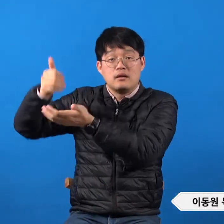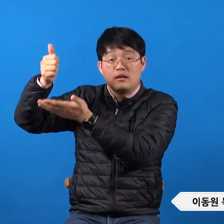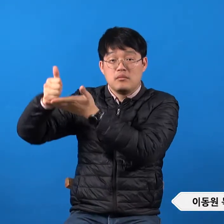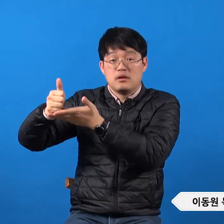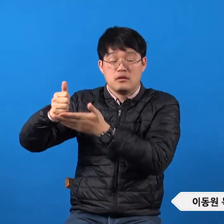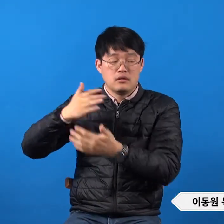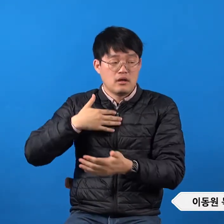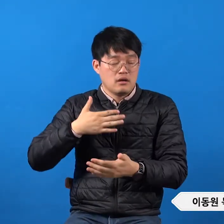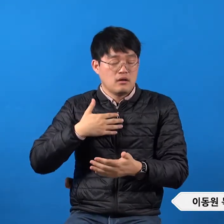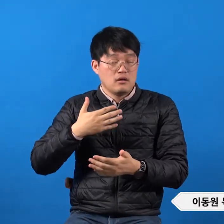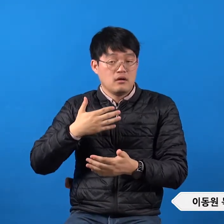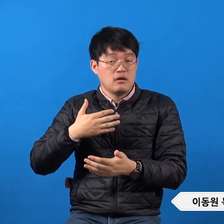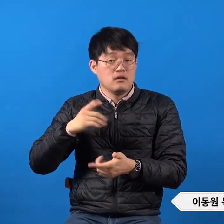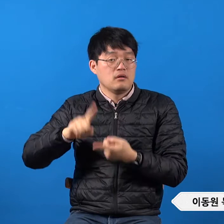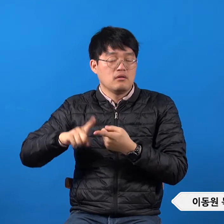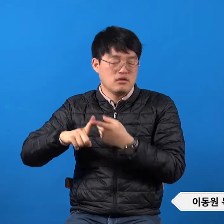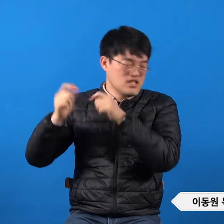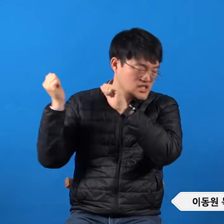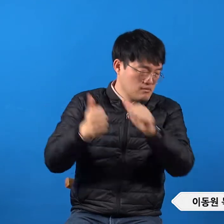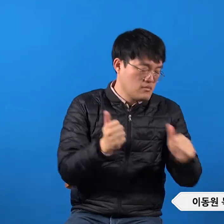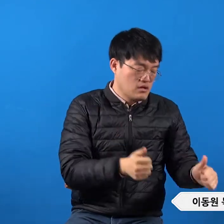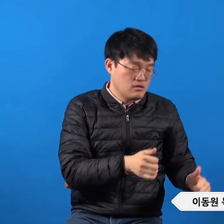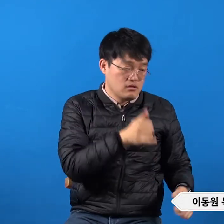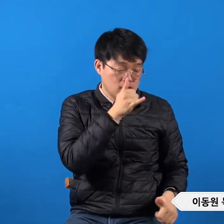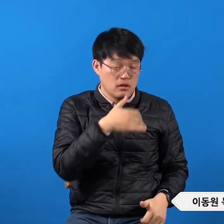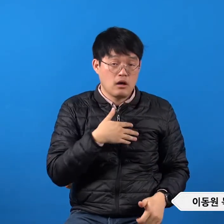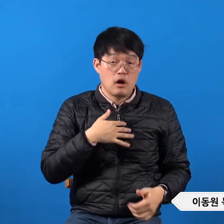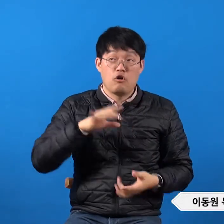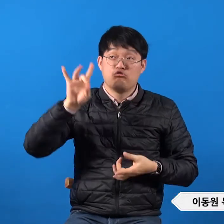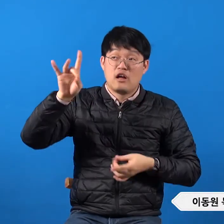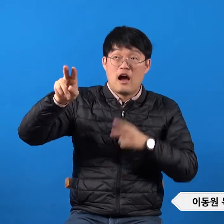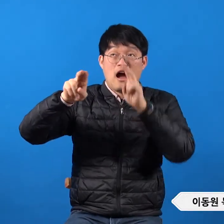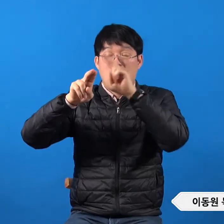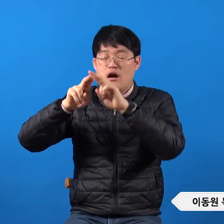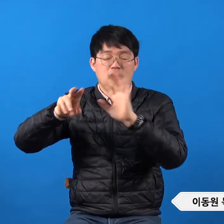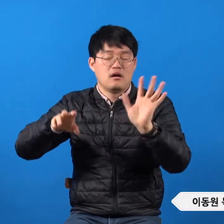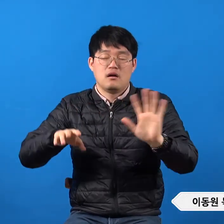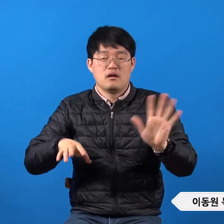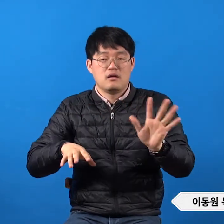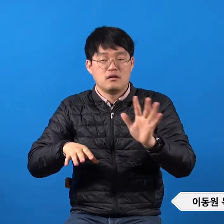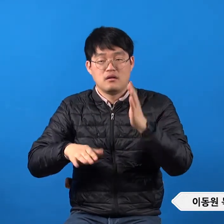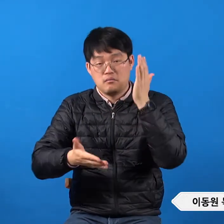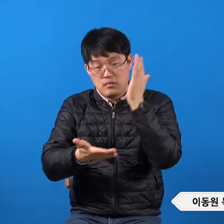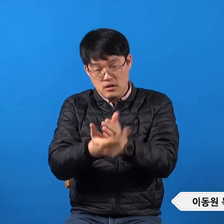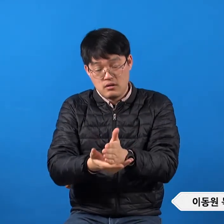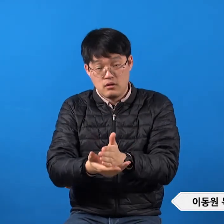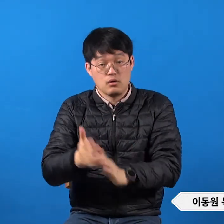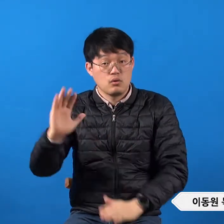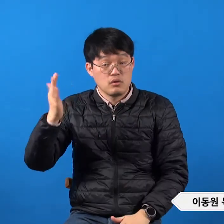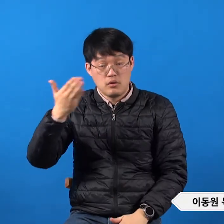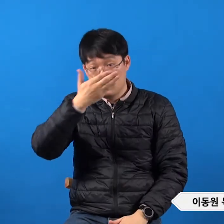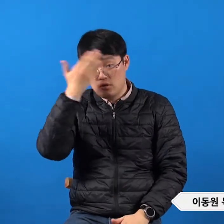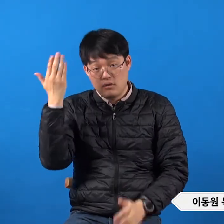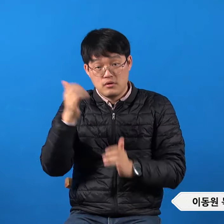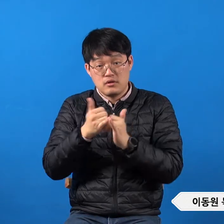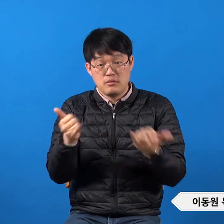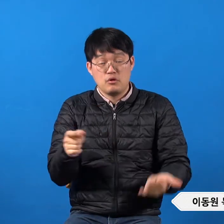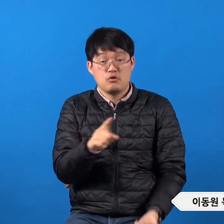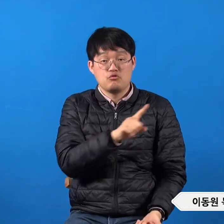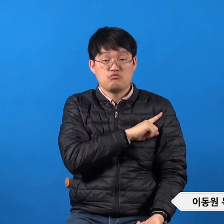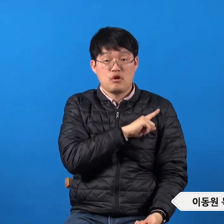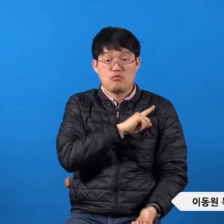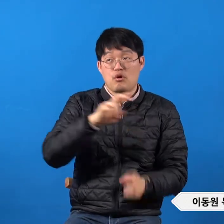하나님이 나를 그만두시겠습니까? 우상의 자리에 앉지 않도록. 요즘 젊은이들의 최고의 우상은